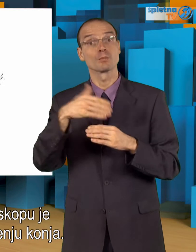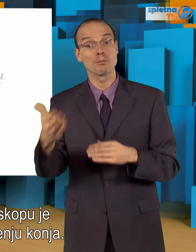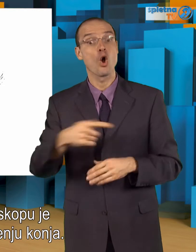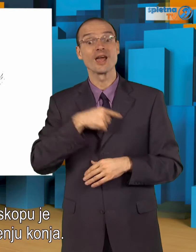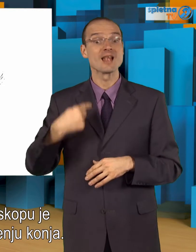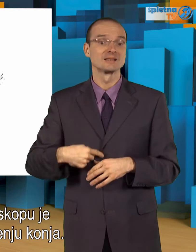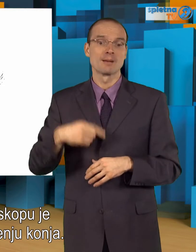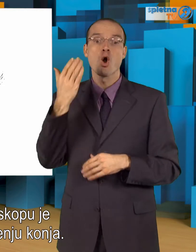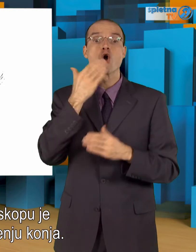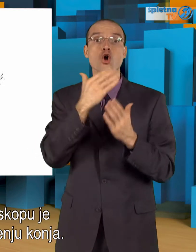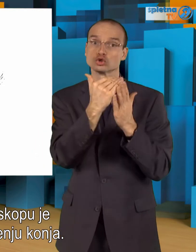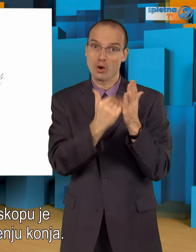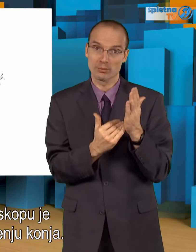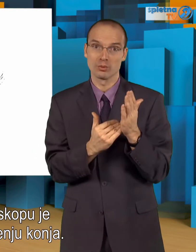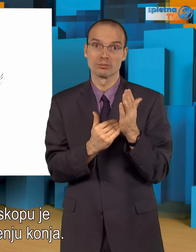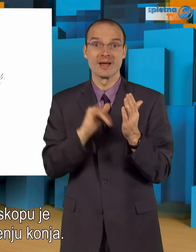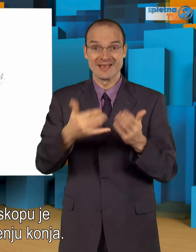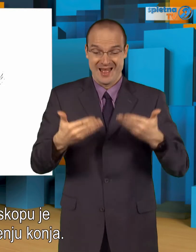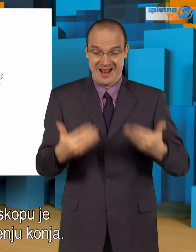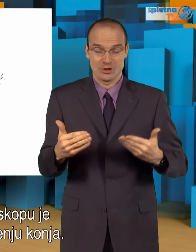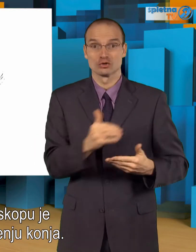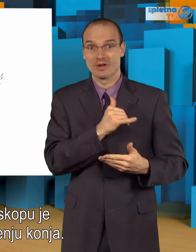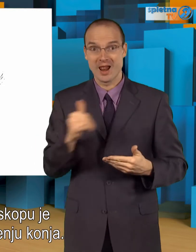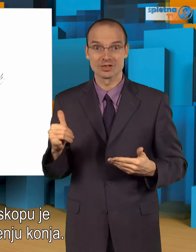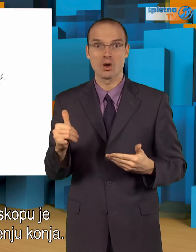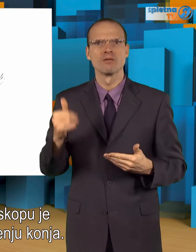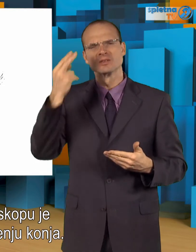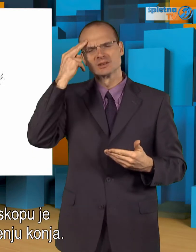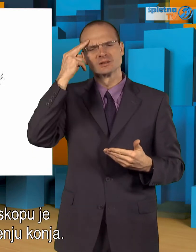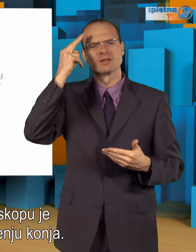Po kitajskem horoskopu je letošnje leto v znamenju konja.